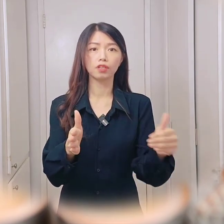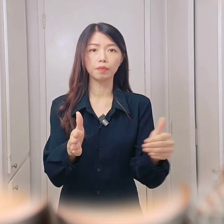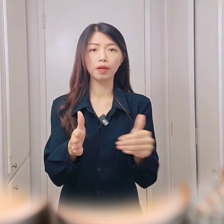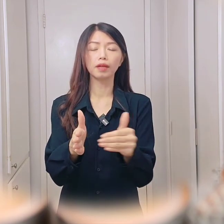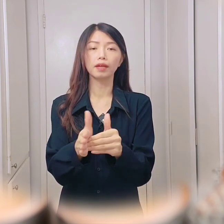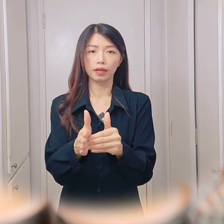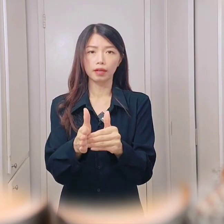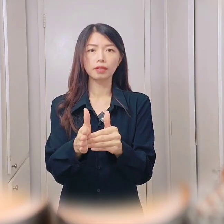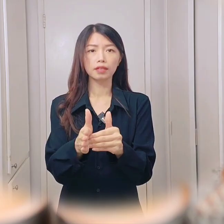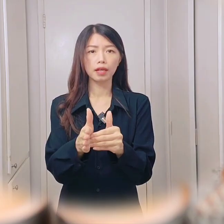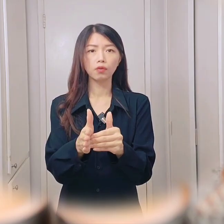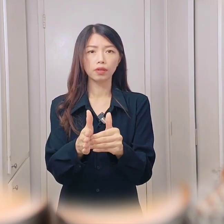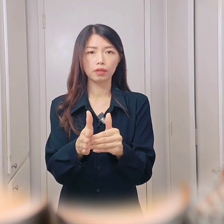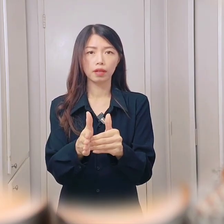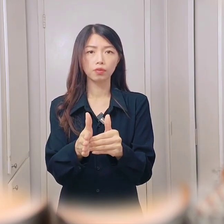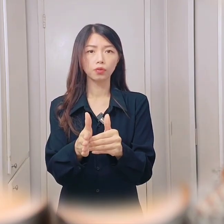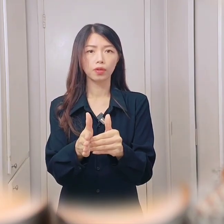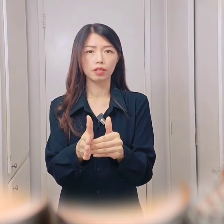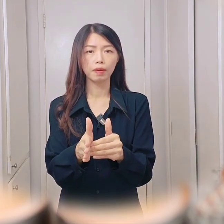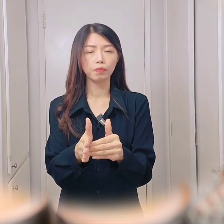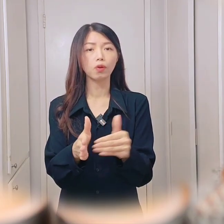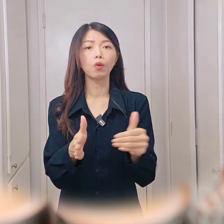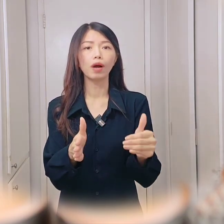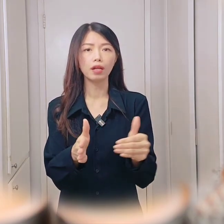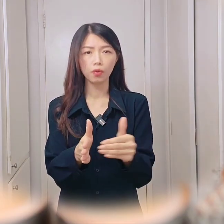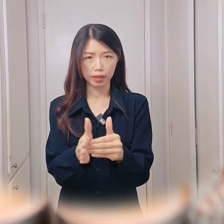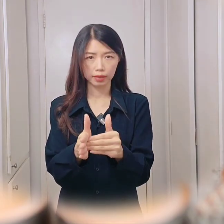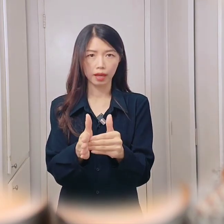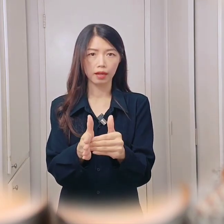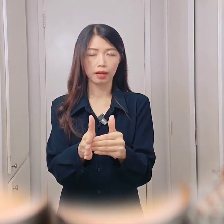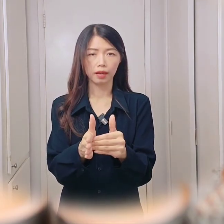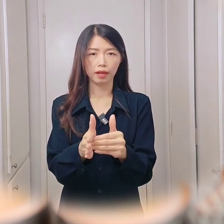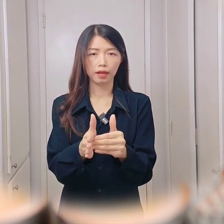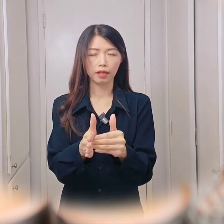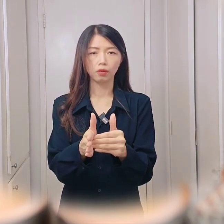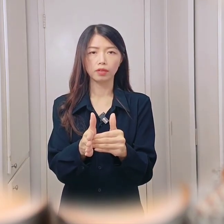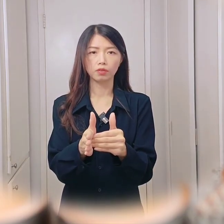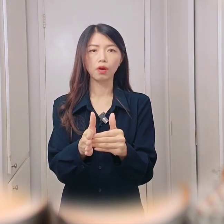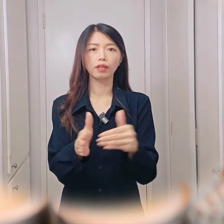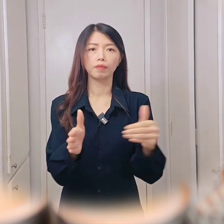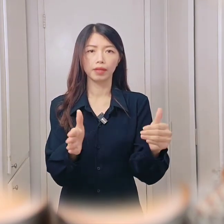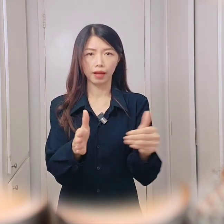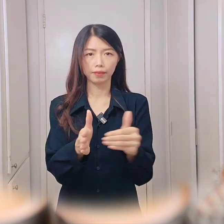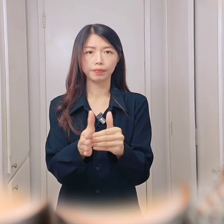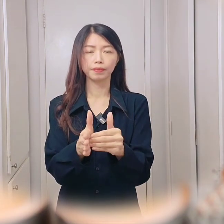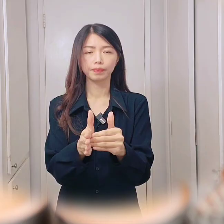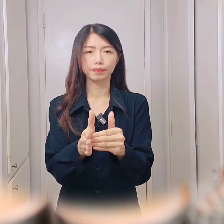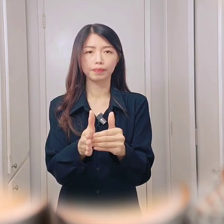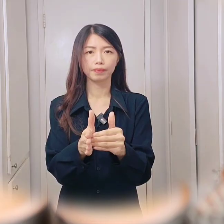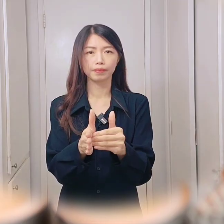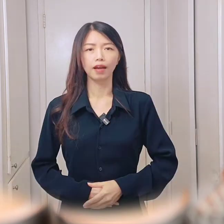닿게 해주시면 끝이라고 한 뜻의 수어도 되지만 뭔가 완료했다 이런 뜻의 수어가 됩니다.